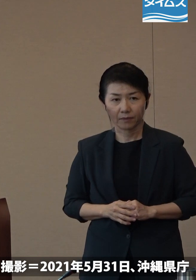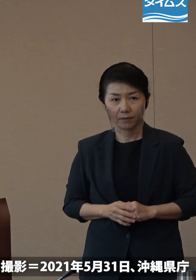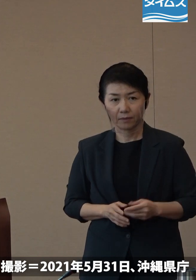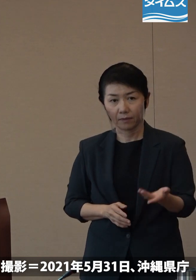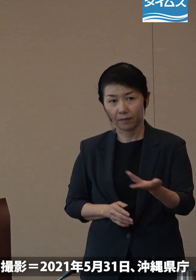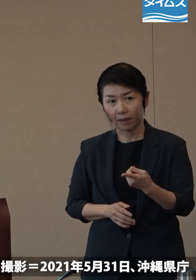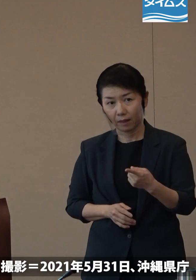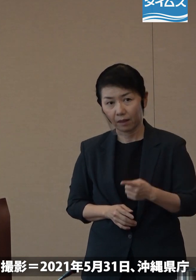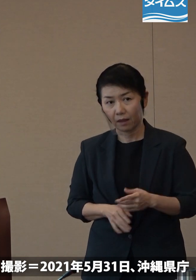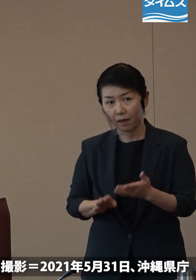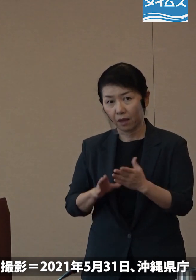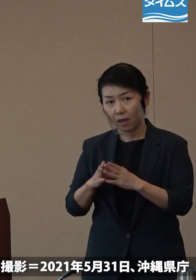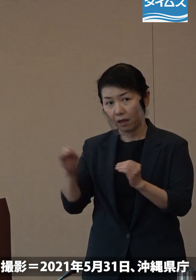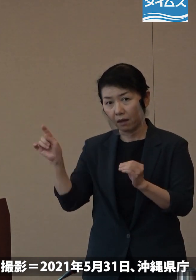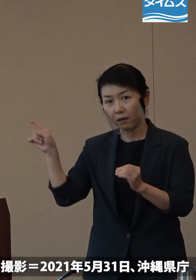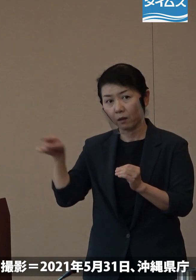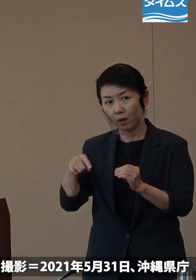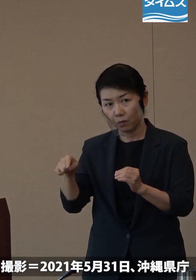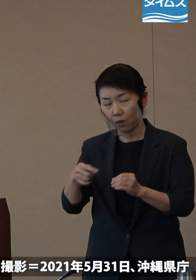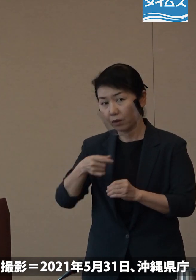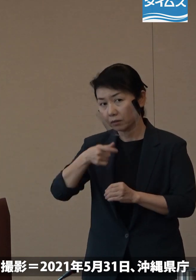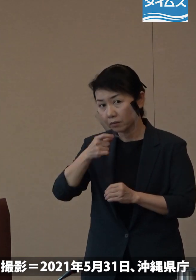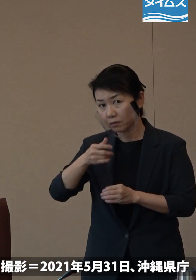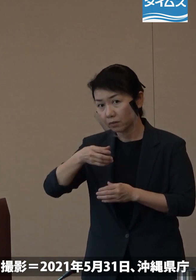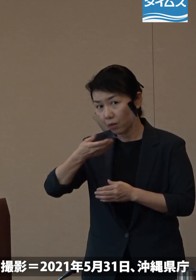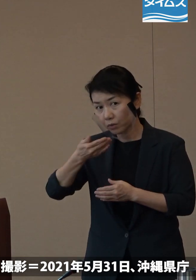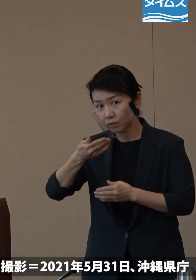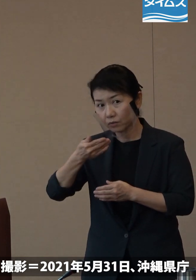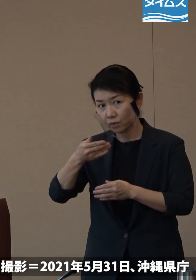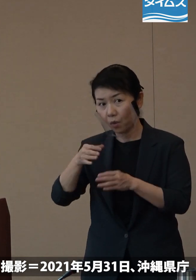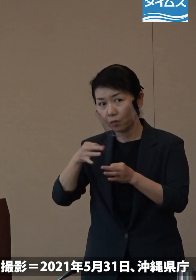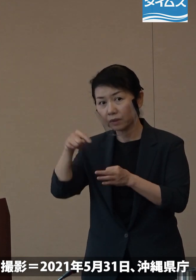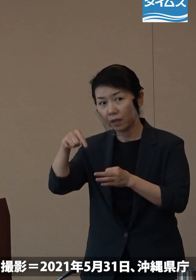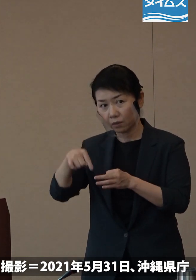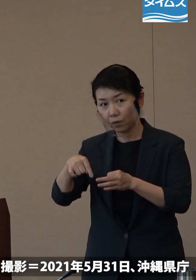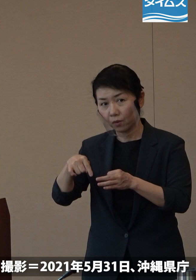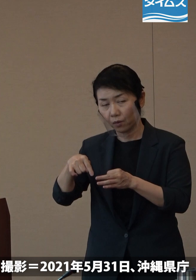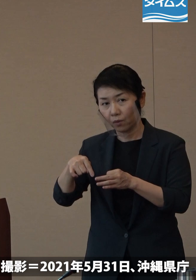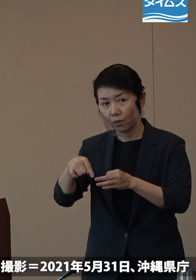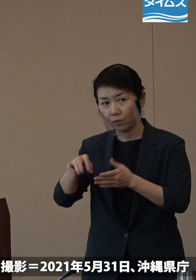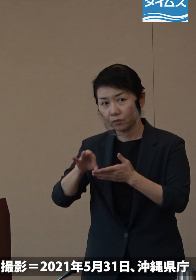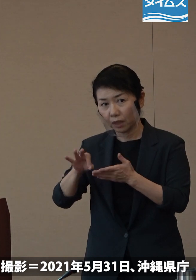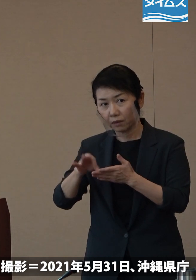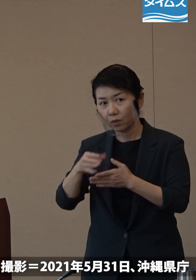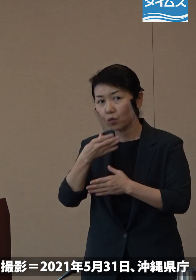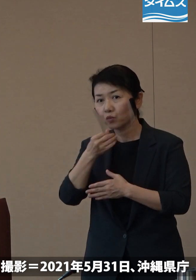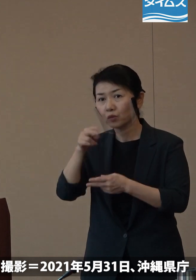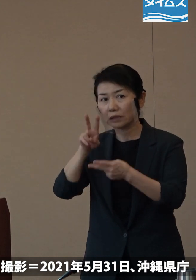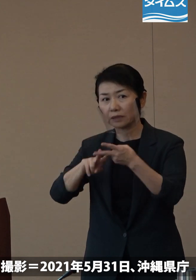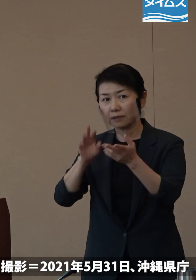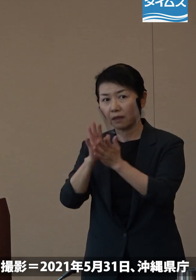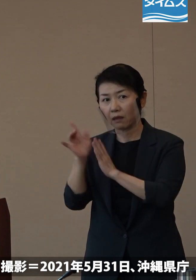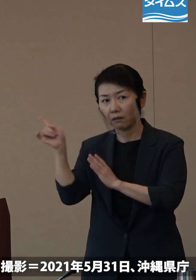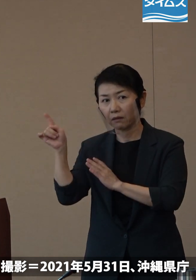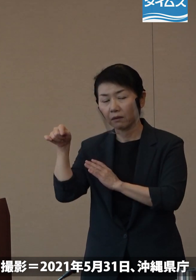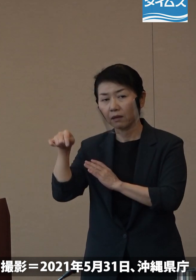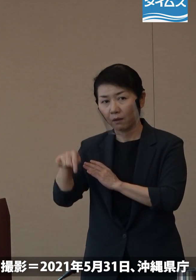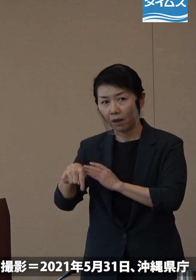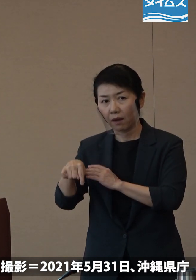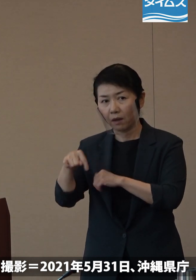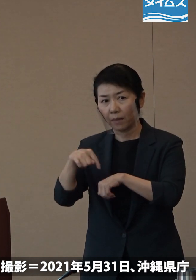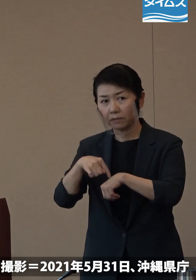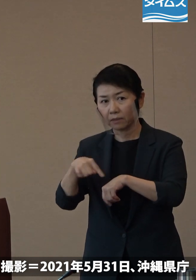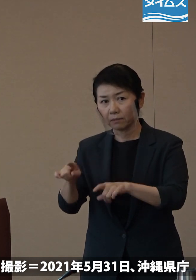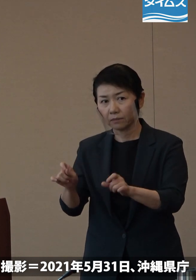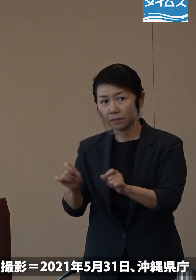各県でこうした飲食店の認証制度が進んでいて、福井とか千葉とかではですね、認証制度店舗が時短